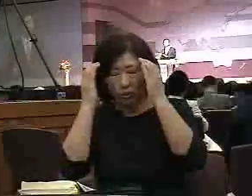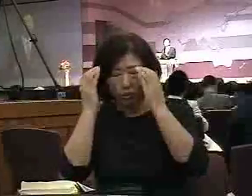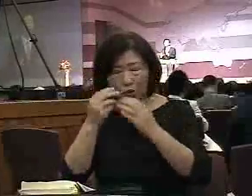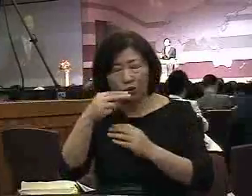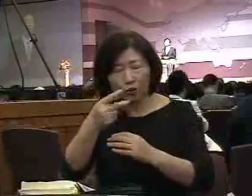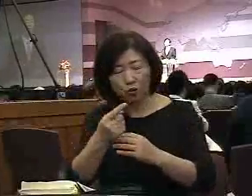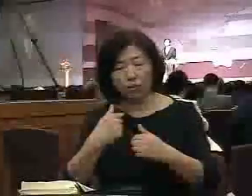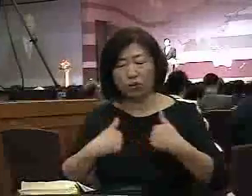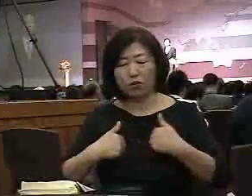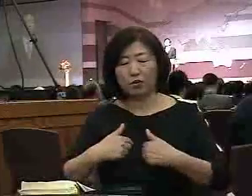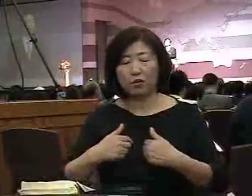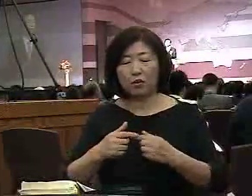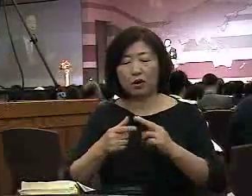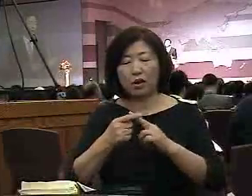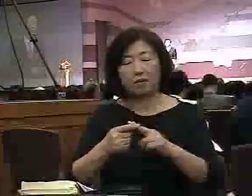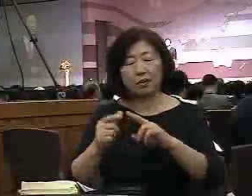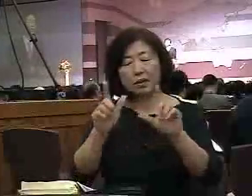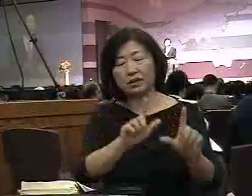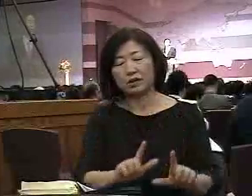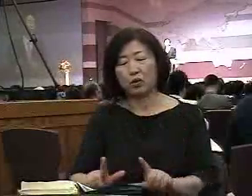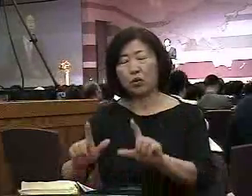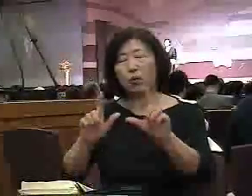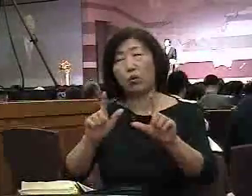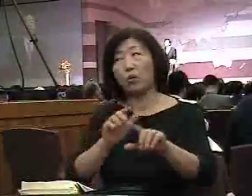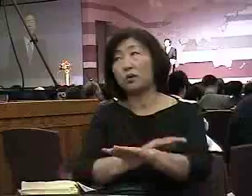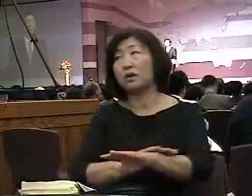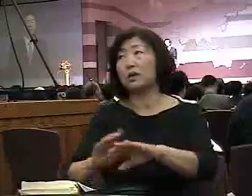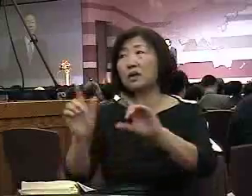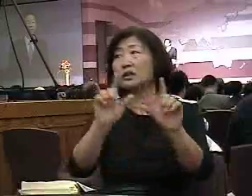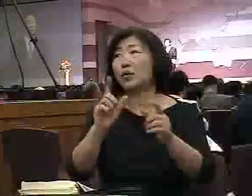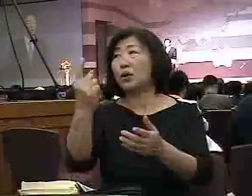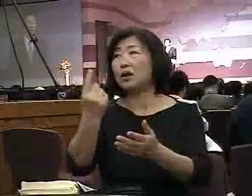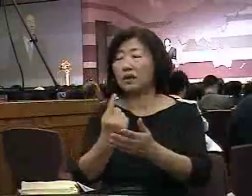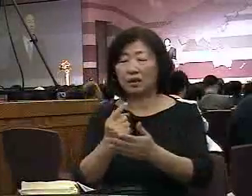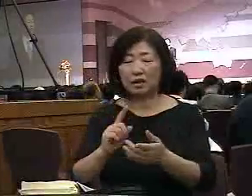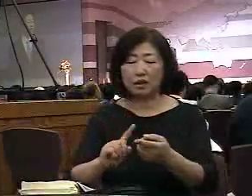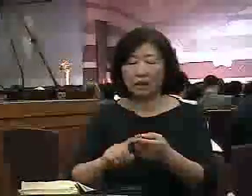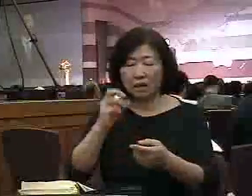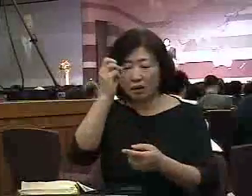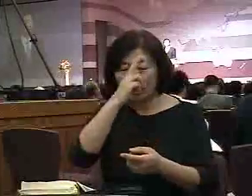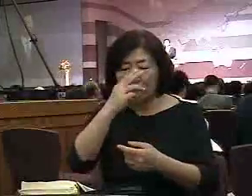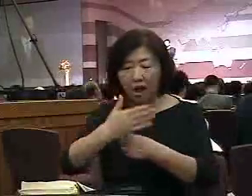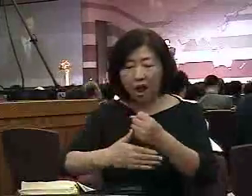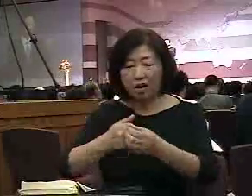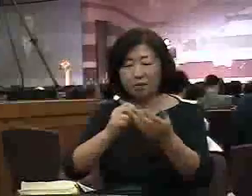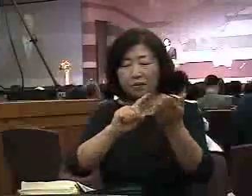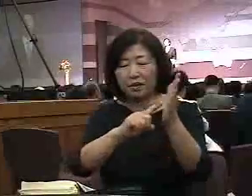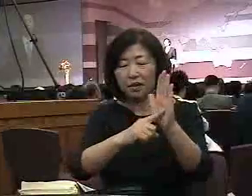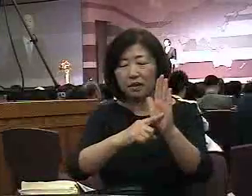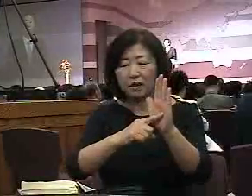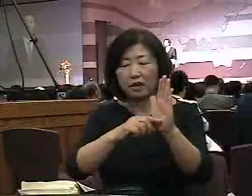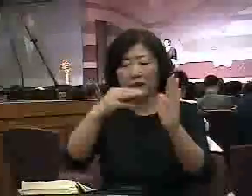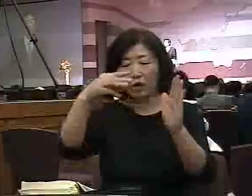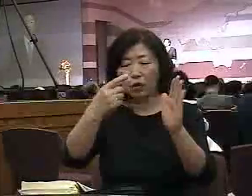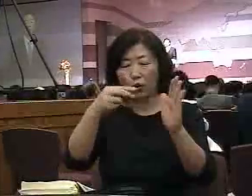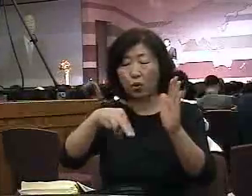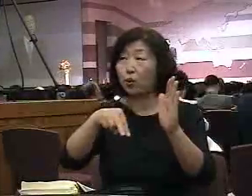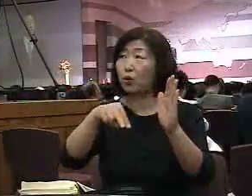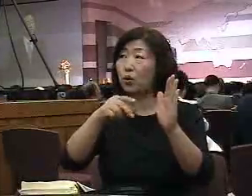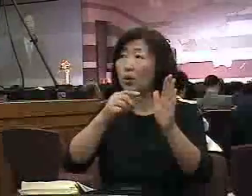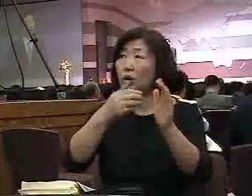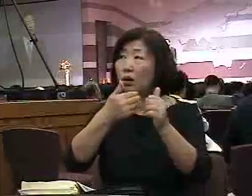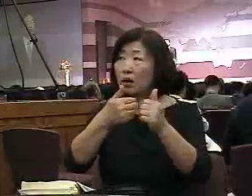고생도 기쁨도 같이 지내왔어요. 가뭄도 같이 지내고 잘 지내왔는데 갑자기 하나님 나타나셔서 이제 롯도 떠나보내라, 헤어져라